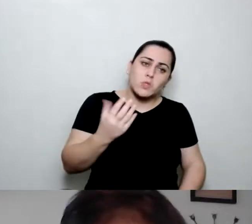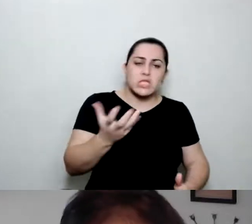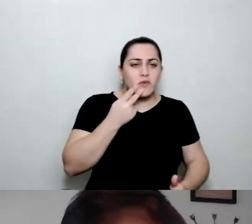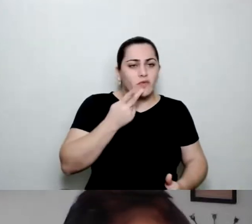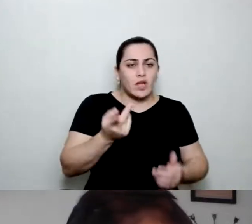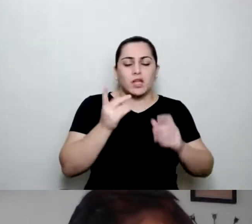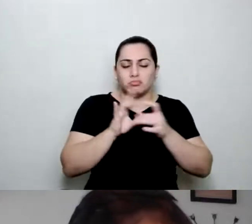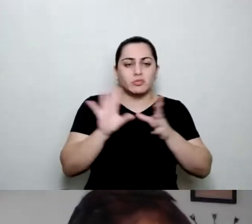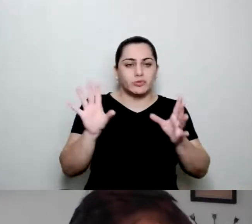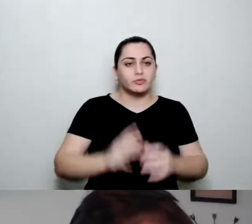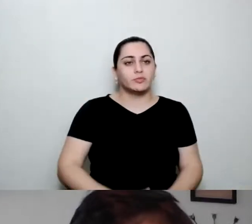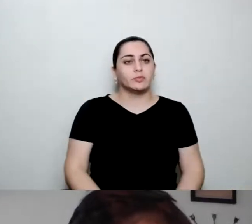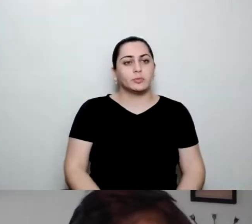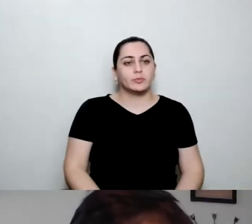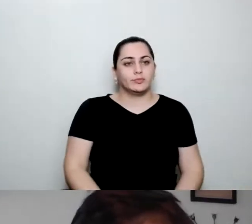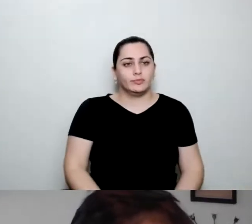também, fica à vontade.